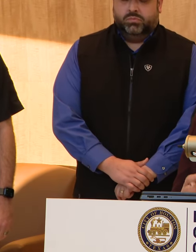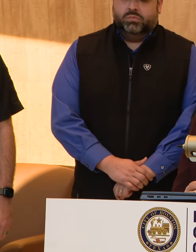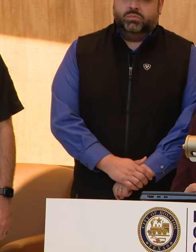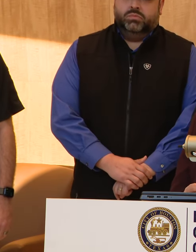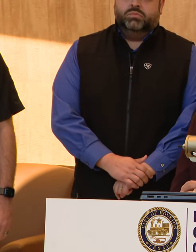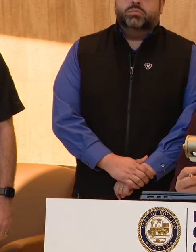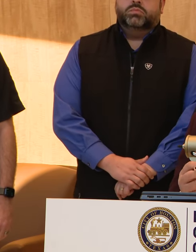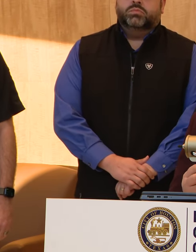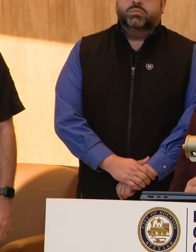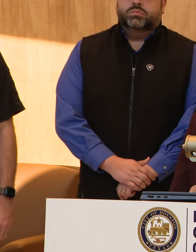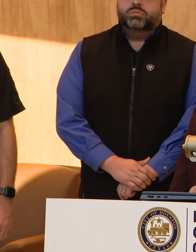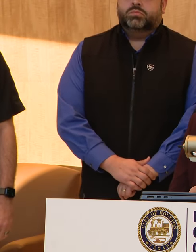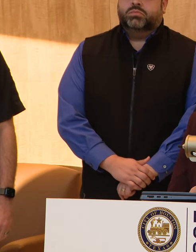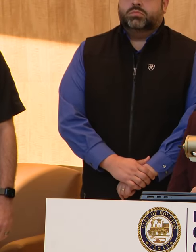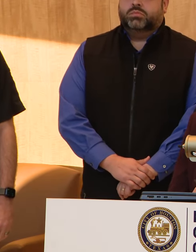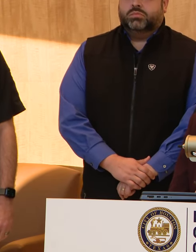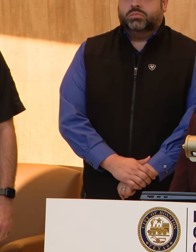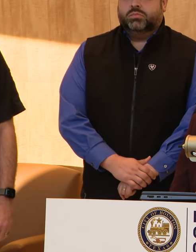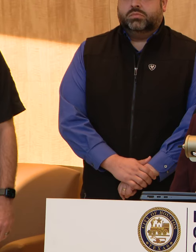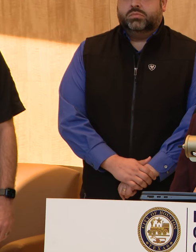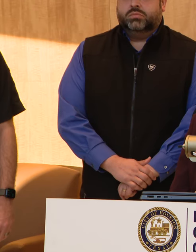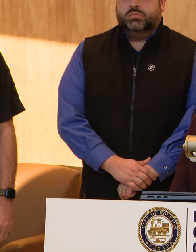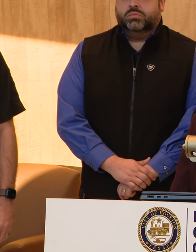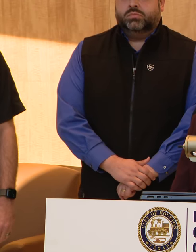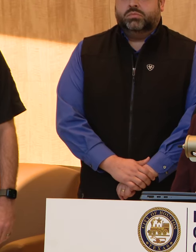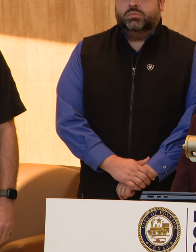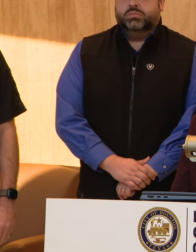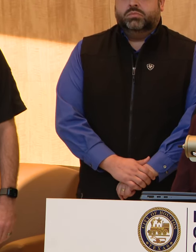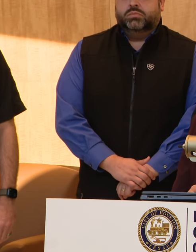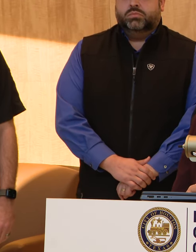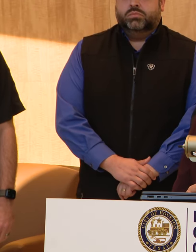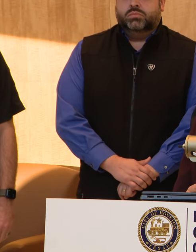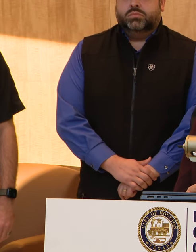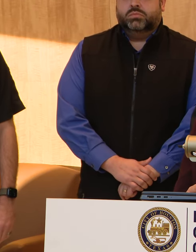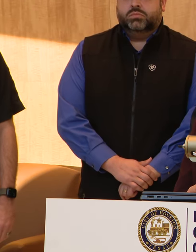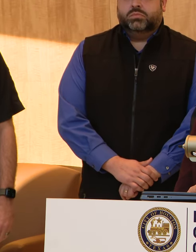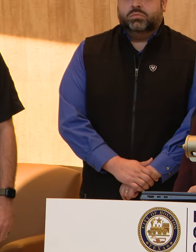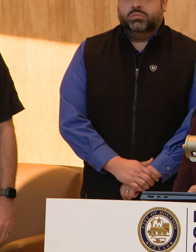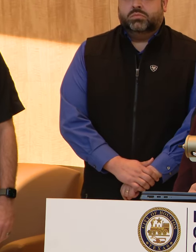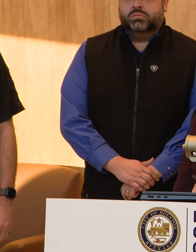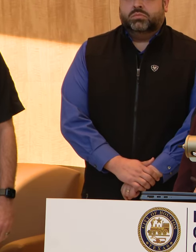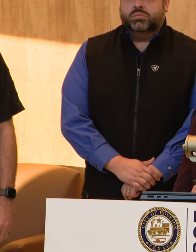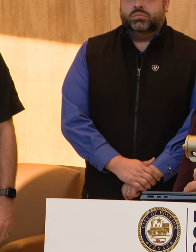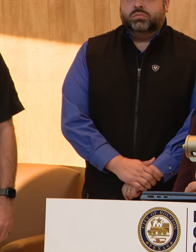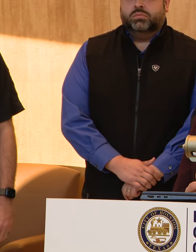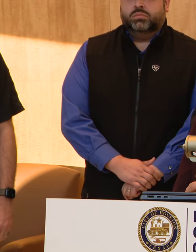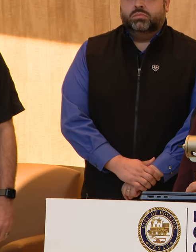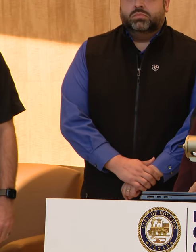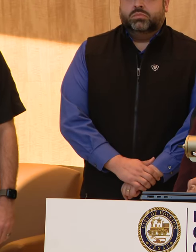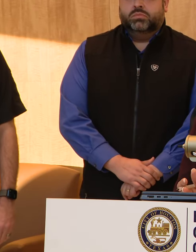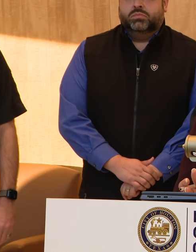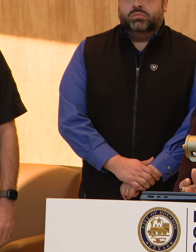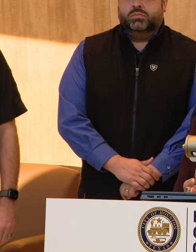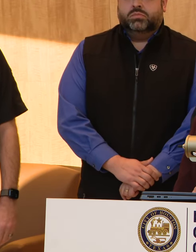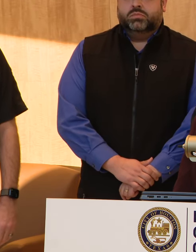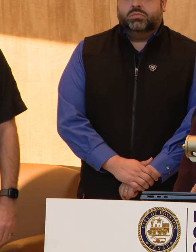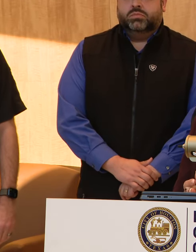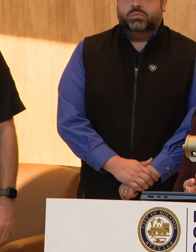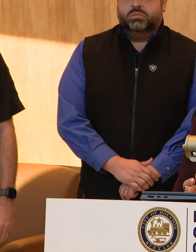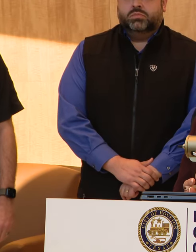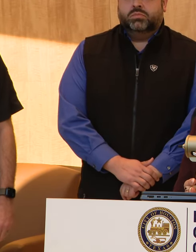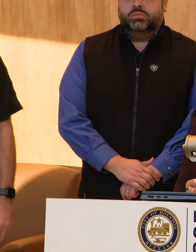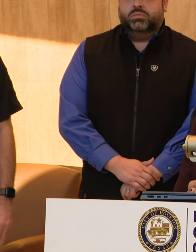porque la nieve se va a derretir, causando que las calles estén muy resbaladizas y esas son condiciones críticas para